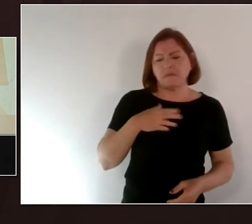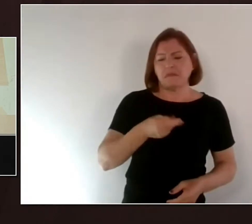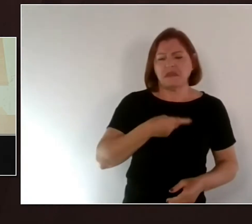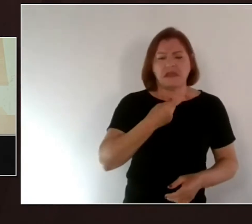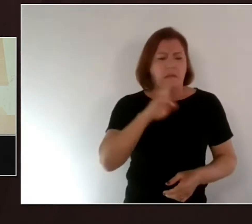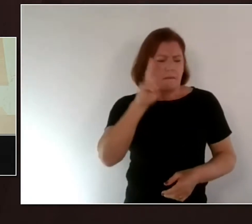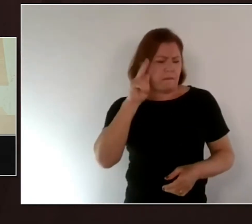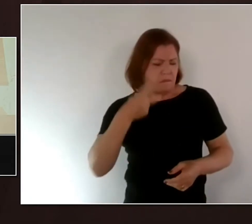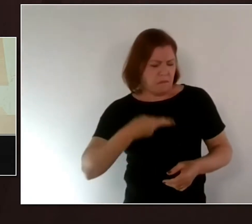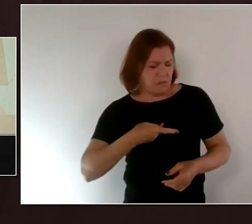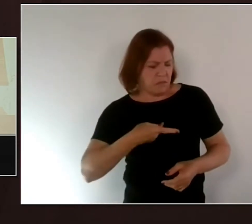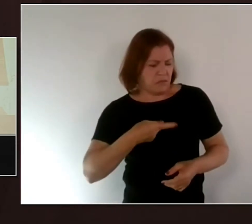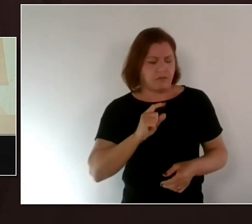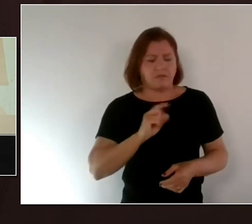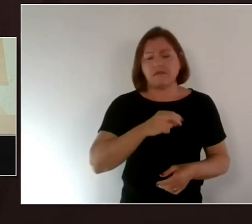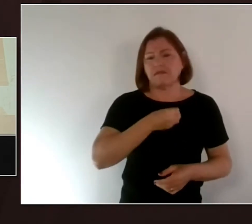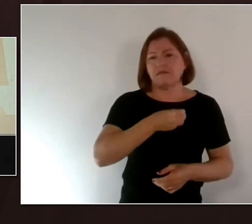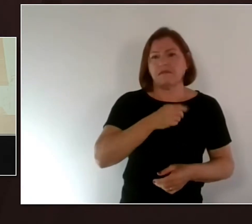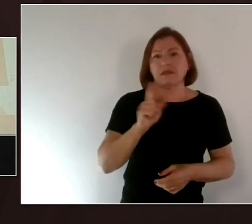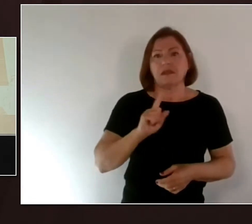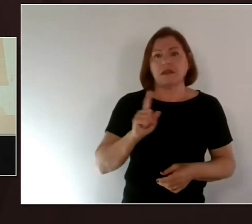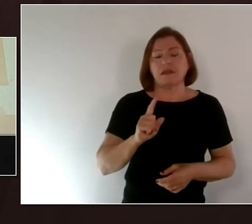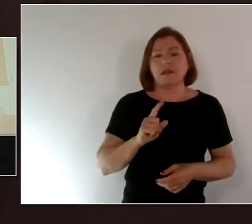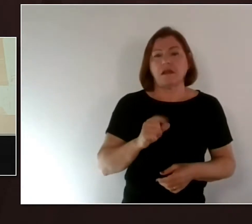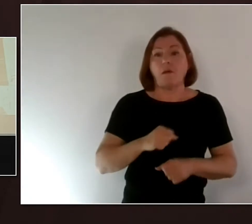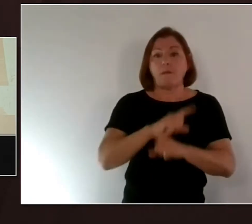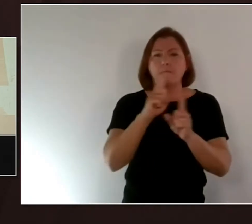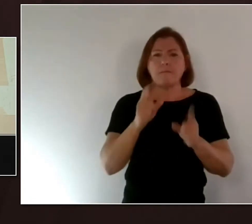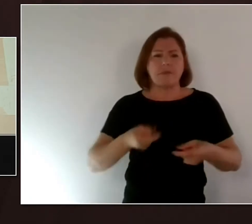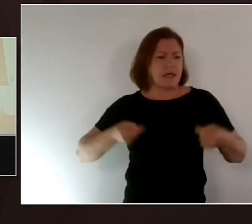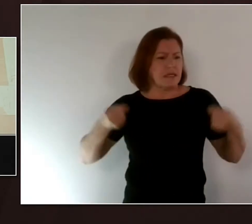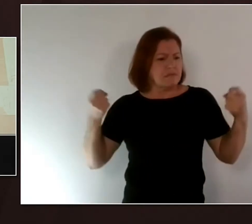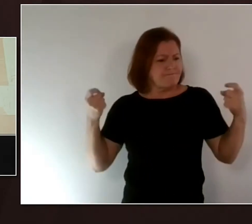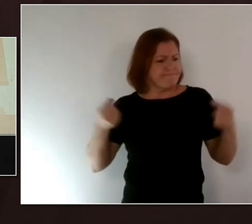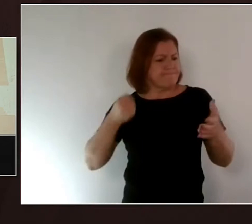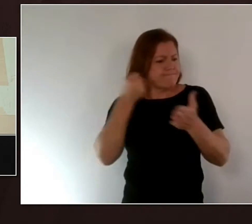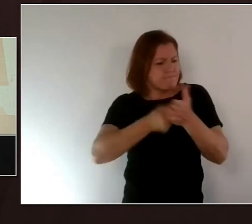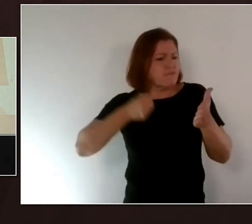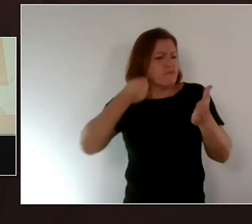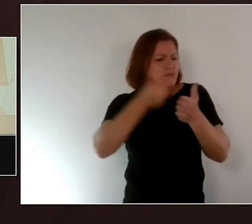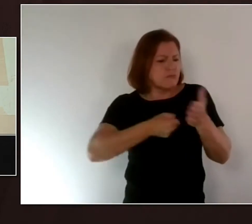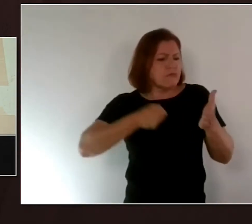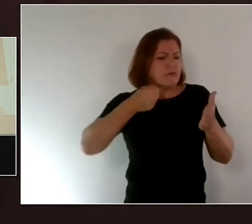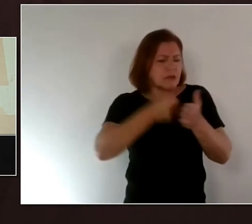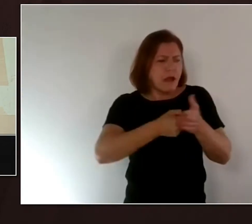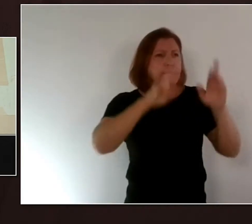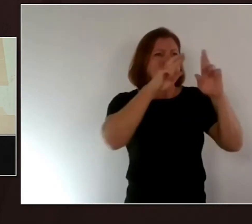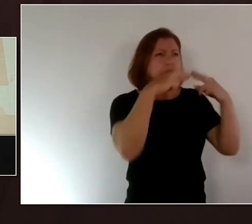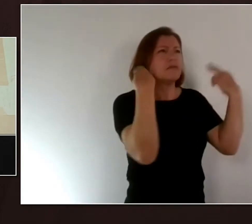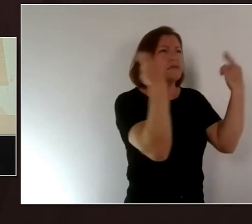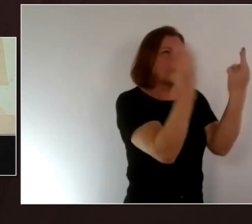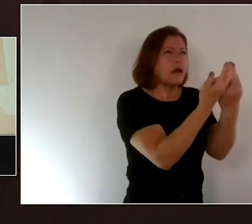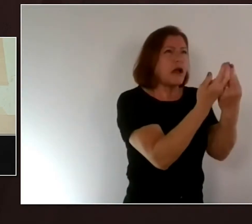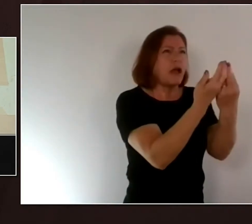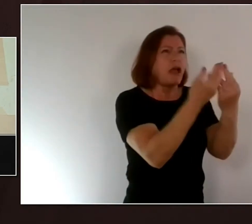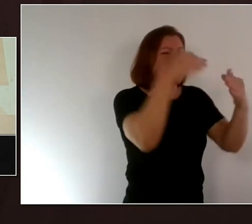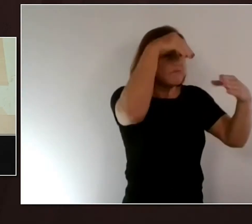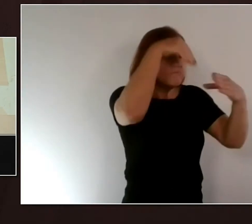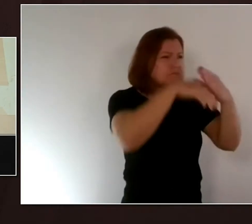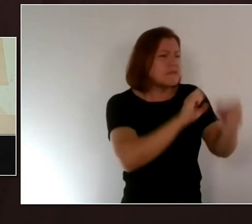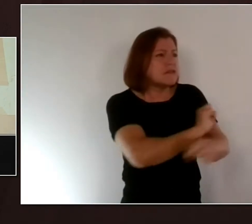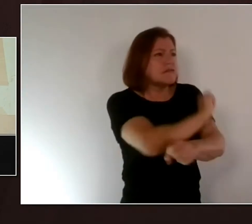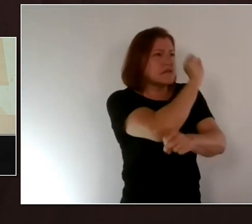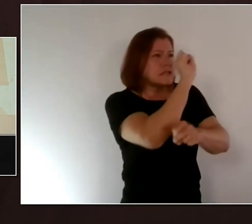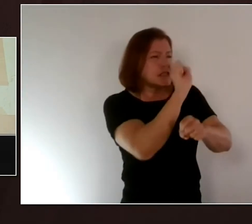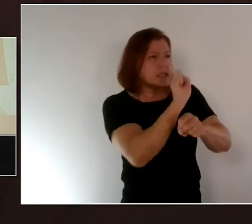pelo reino. Então, esses fazem parte de Sião. Então, de Sião virá o cetro